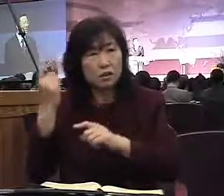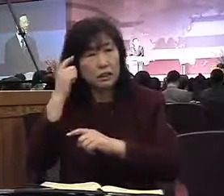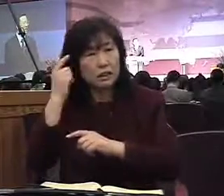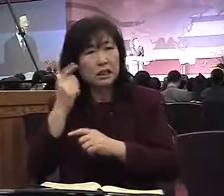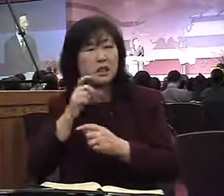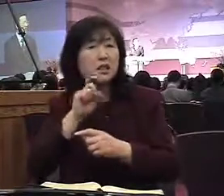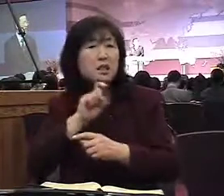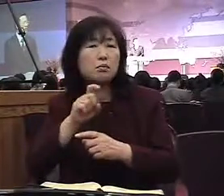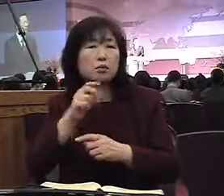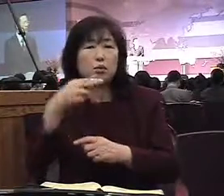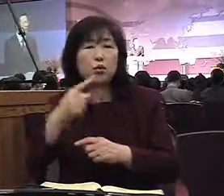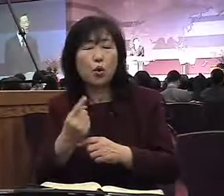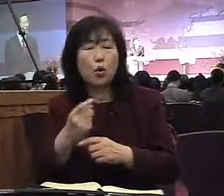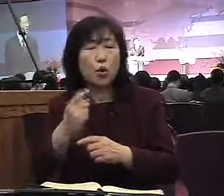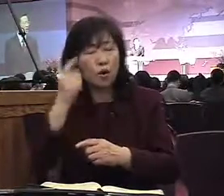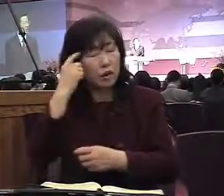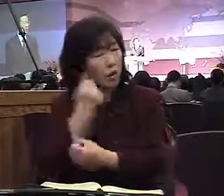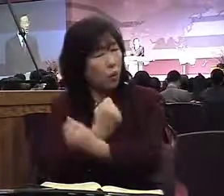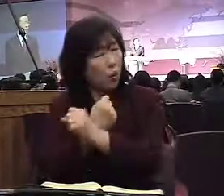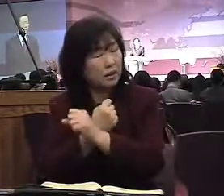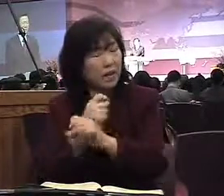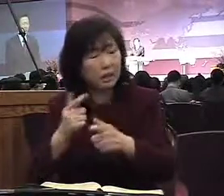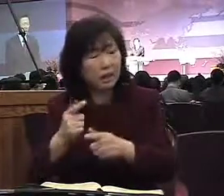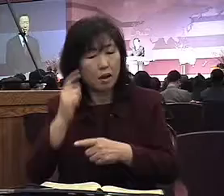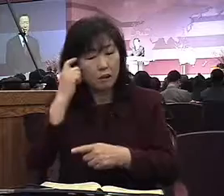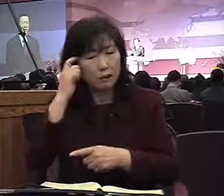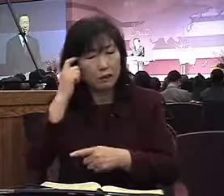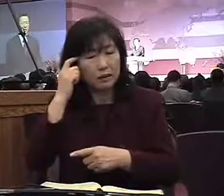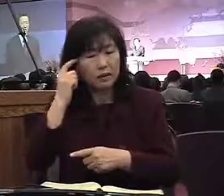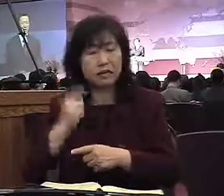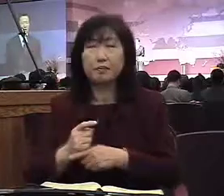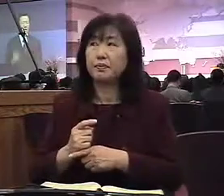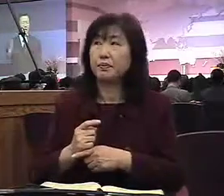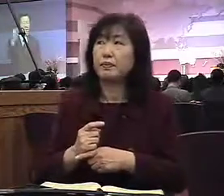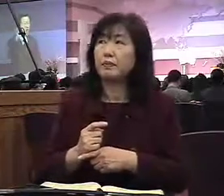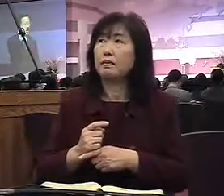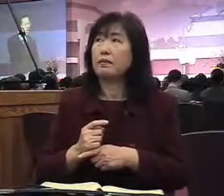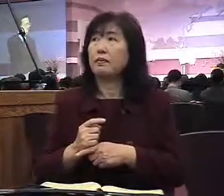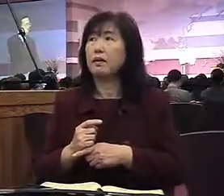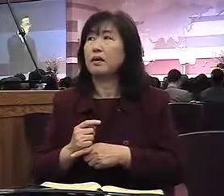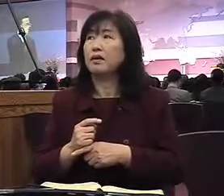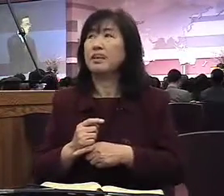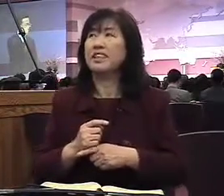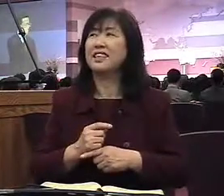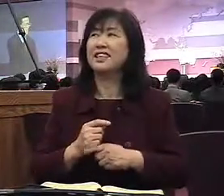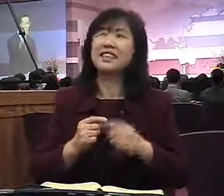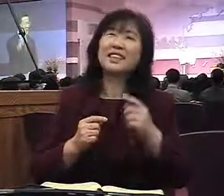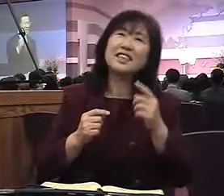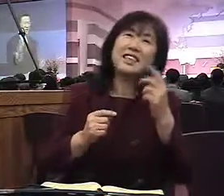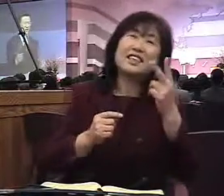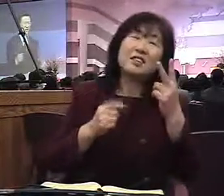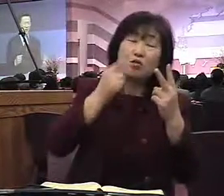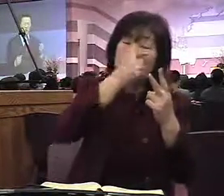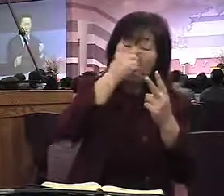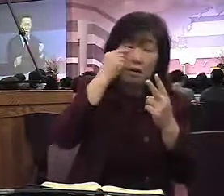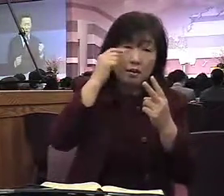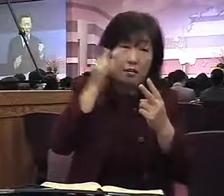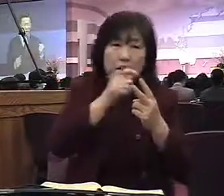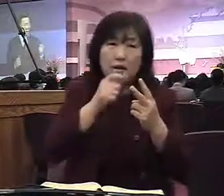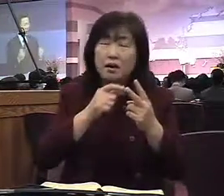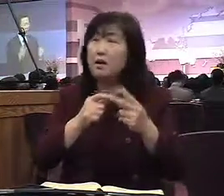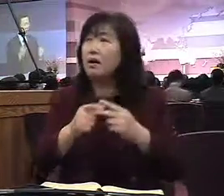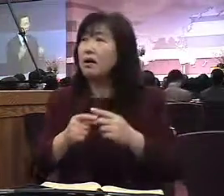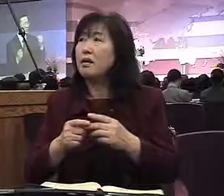연구하자. 그러니까 갑자기 눈앞에 불이 번쩍하더라고요. 라이트 훅이 날라오는 거예요. 그 다음에 잠시 어서